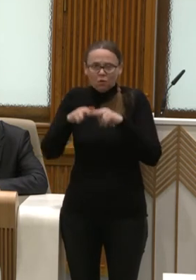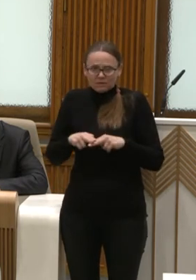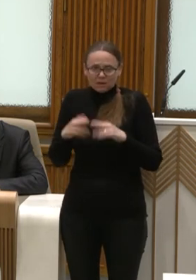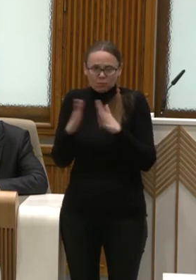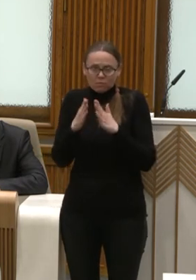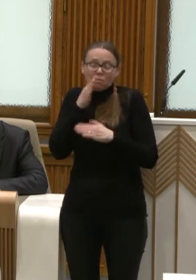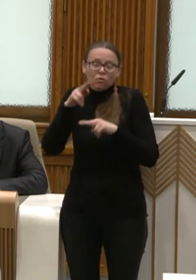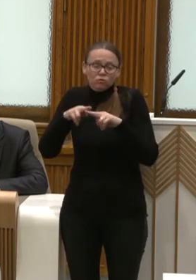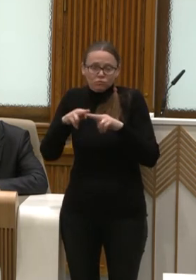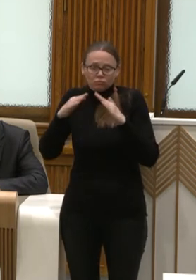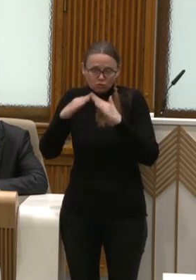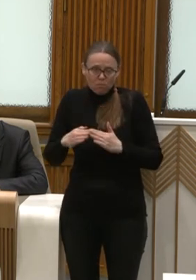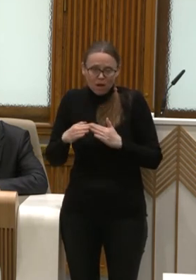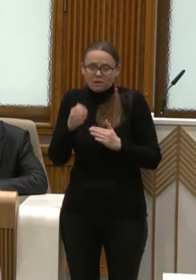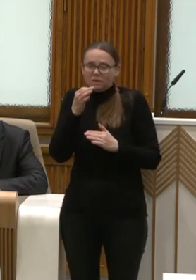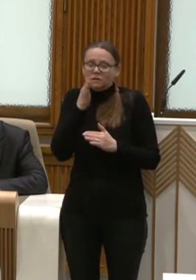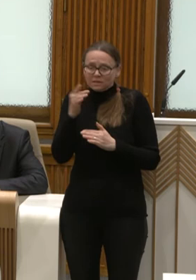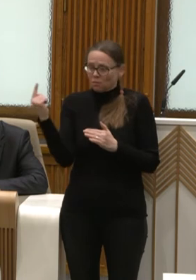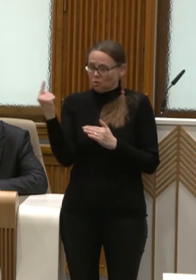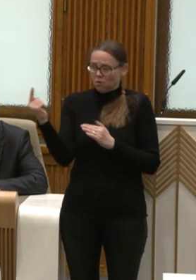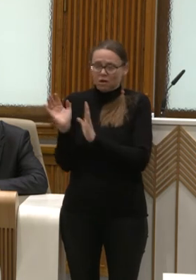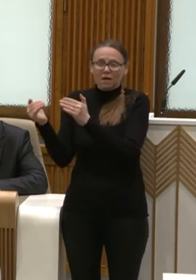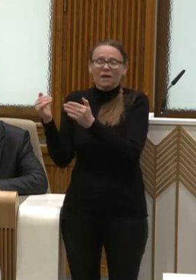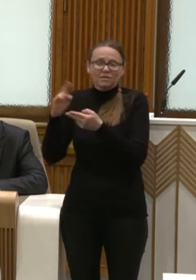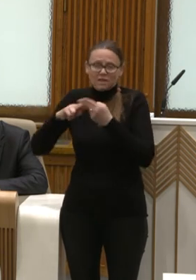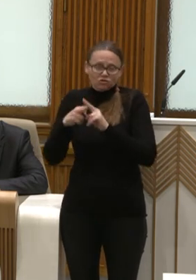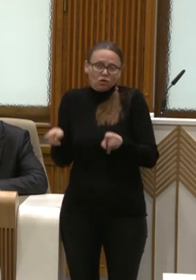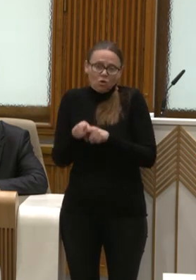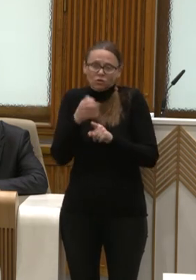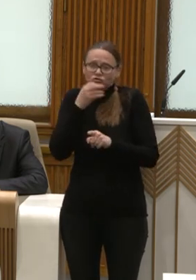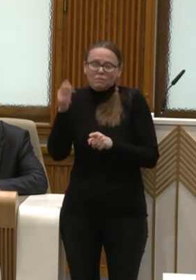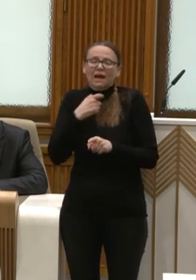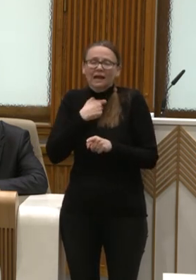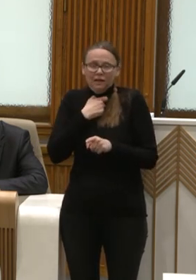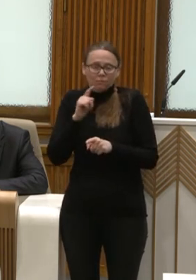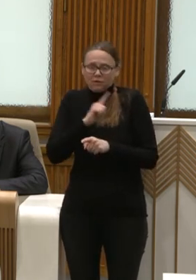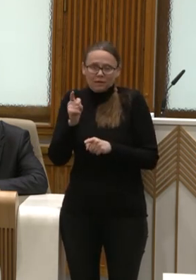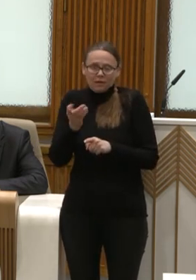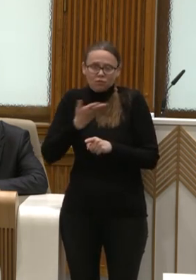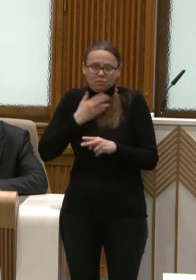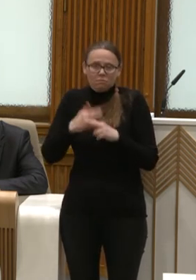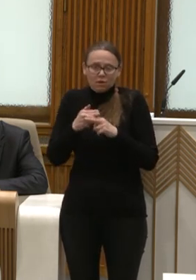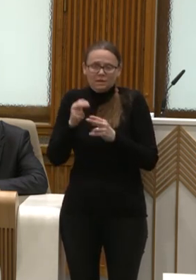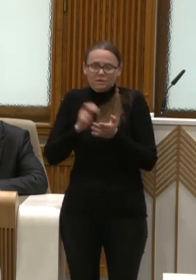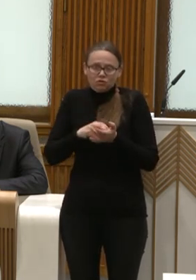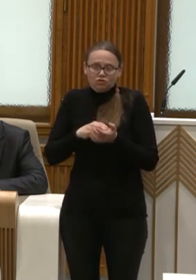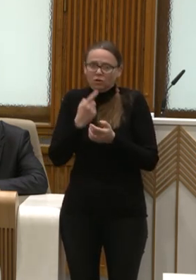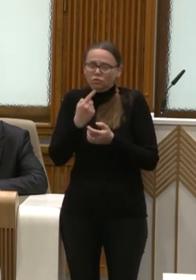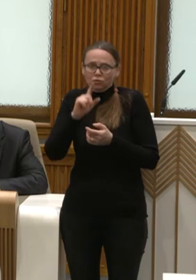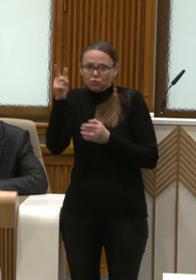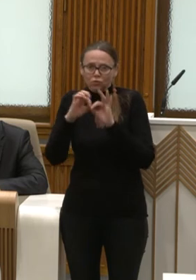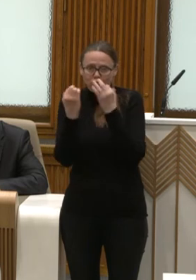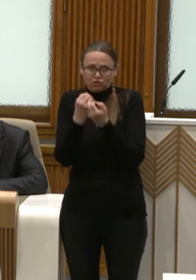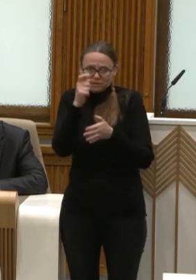doma, se bo izoliral na tak način, kot če bi preboleval gripo, da ne dobi bolezni še nek drug družinski